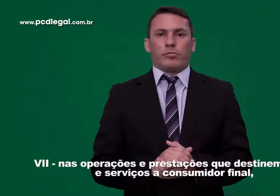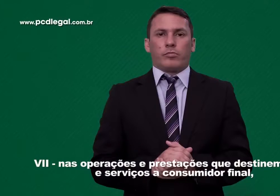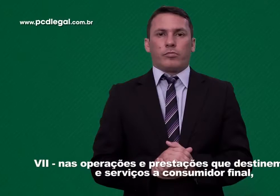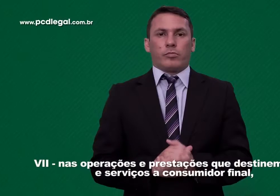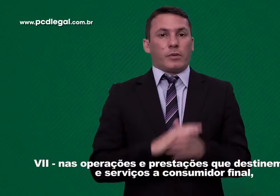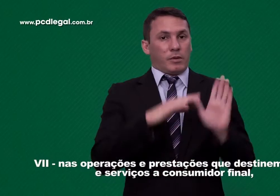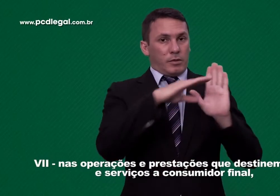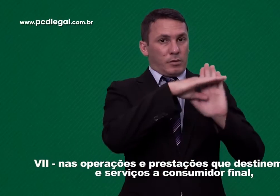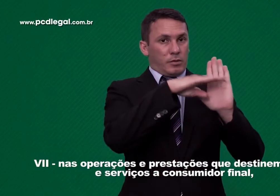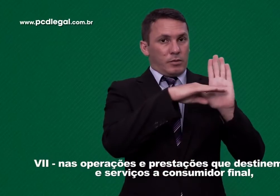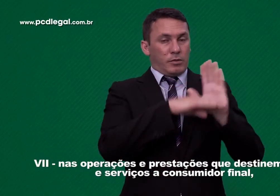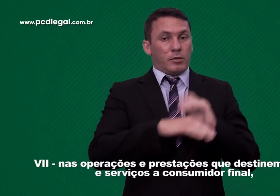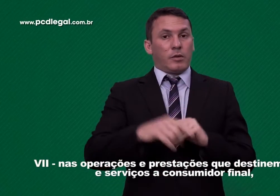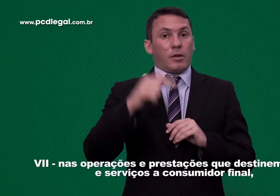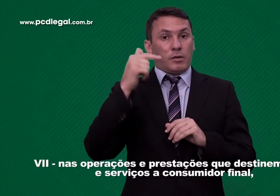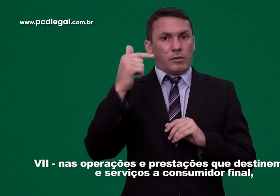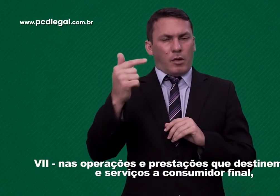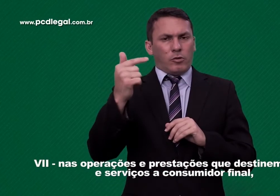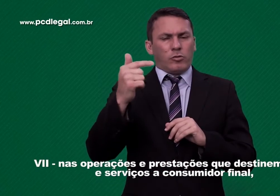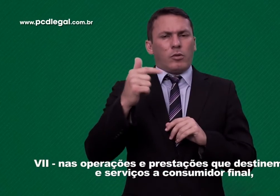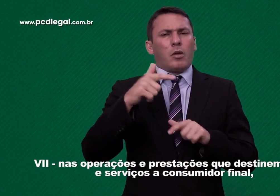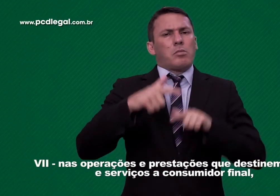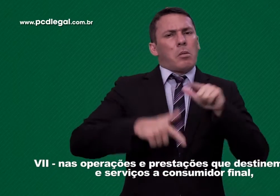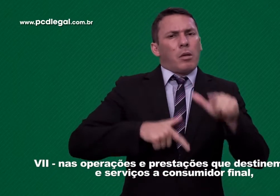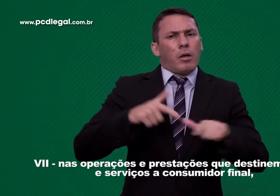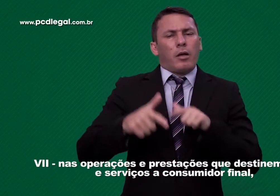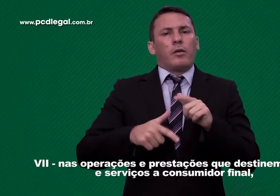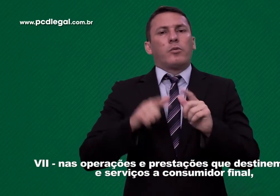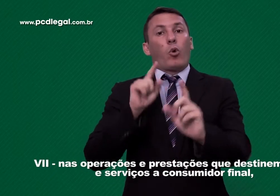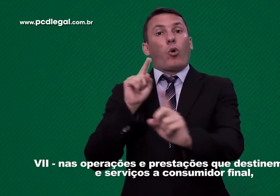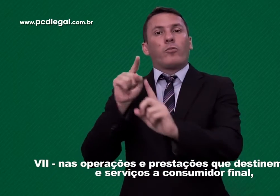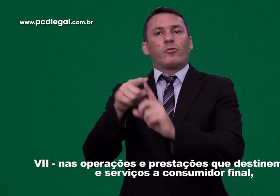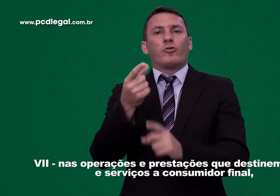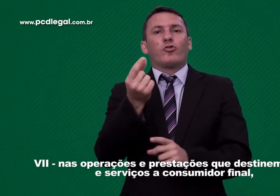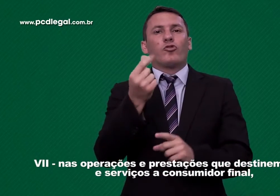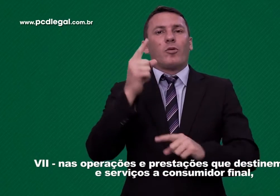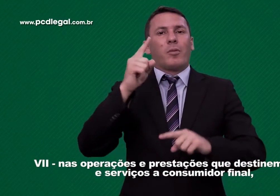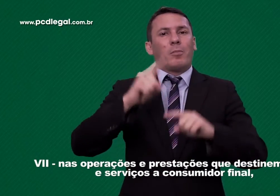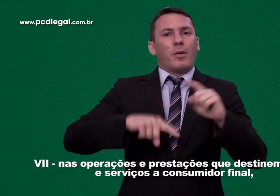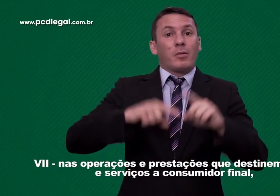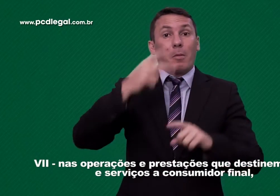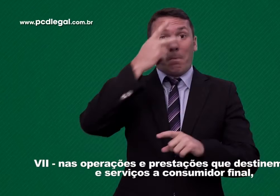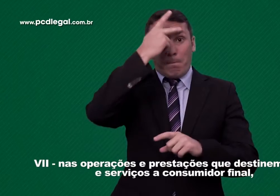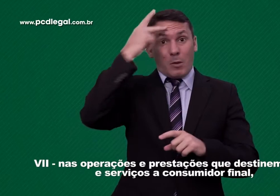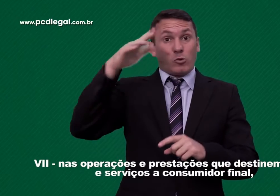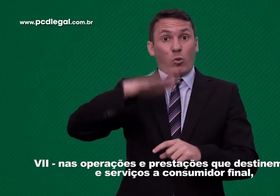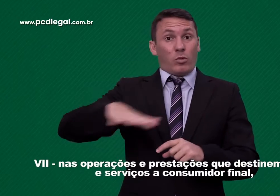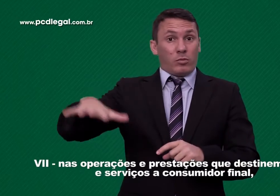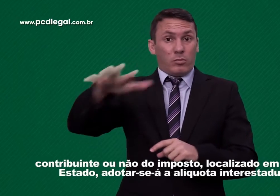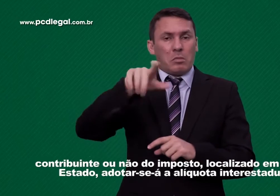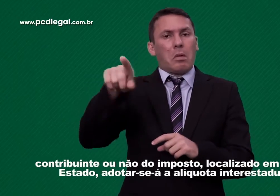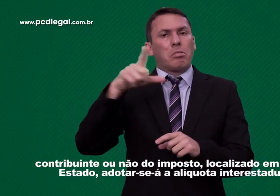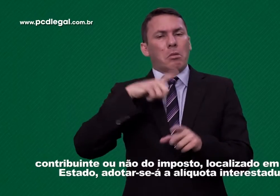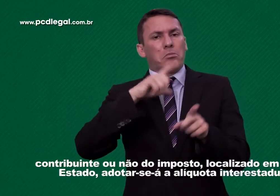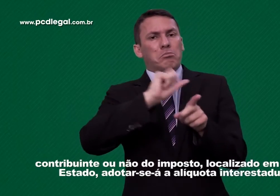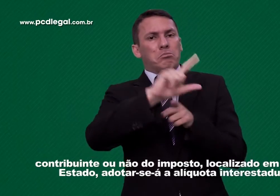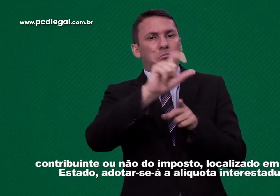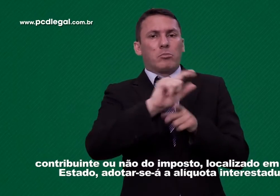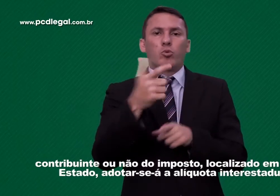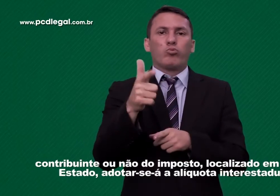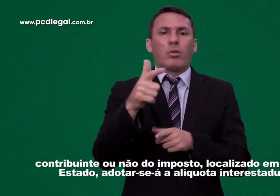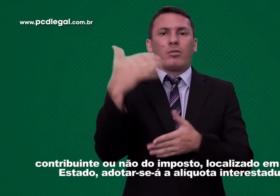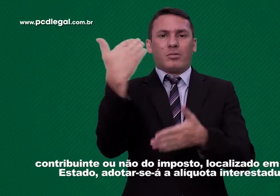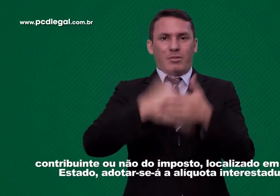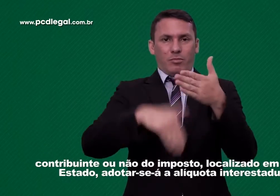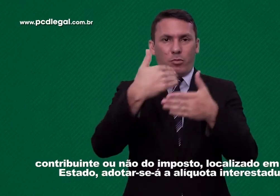interestaduais. Inciso 7. Nas operações e prestação que destinem bens e serviços a consumidor final, contribuinte